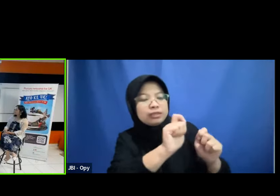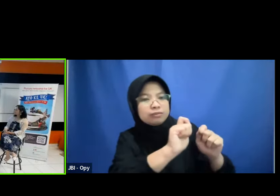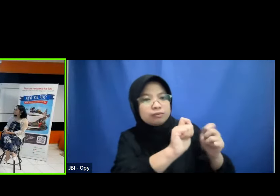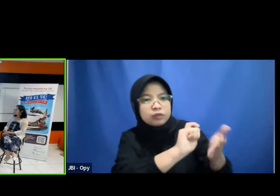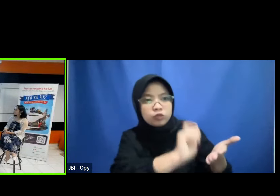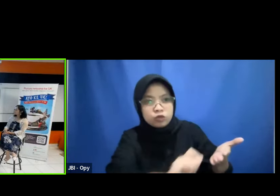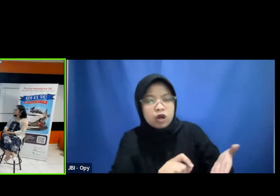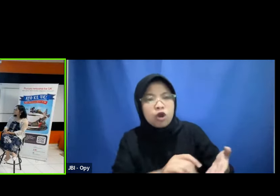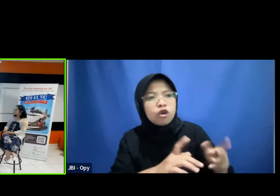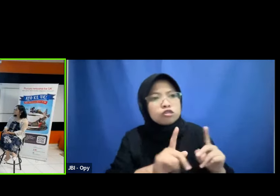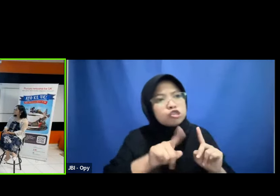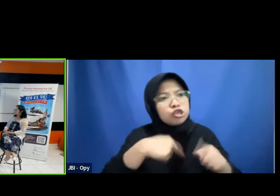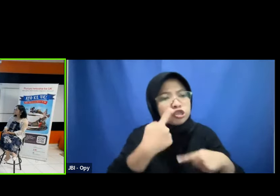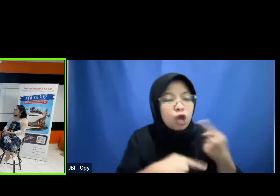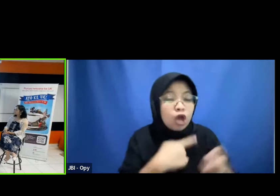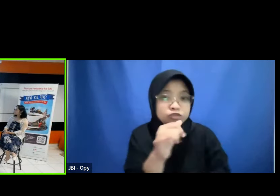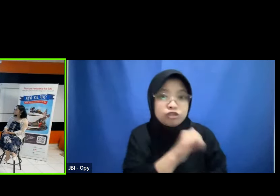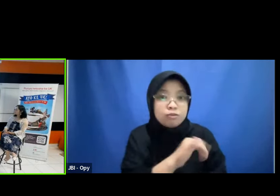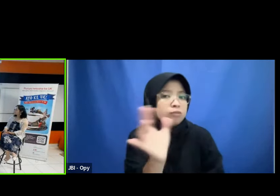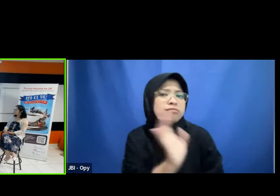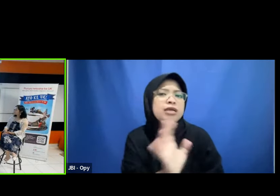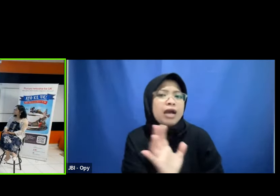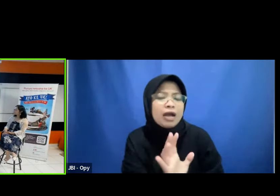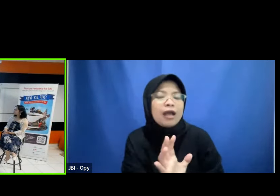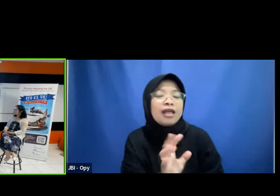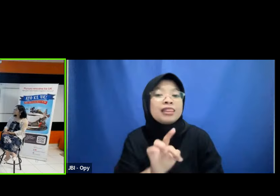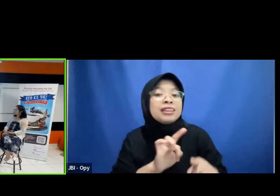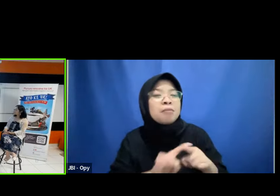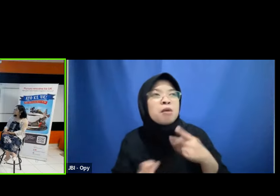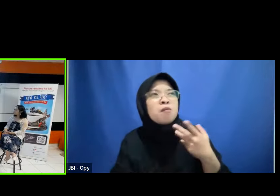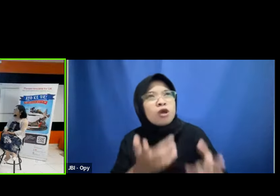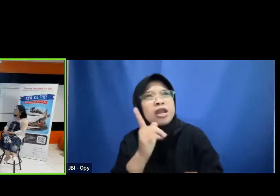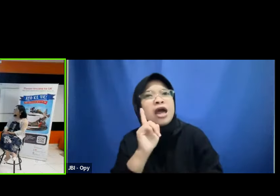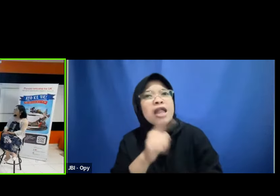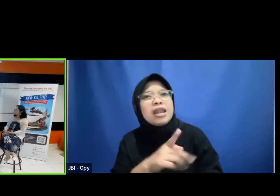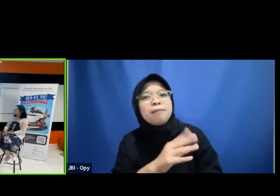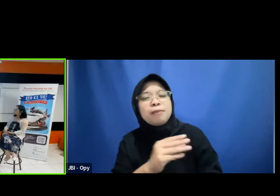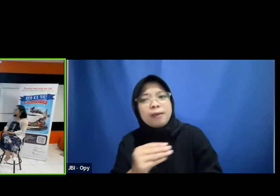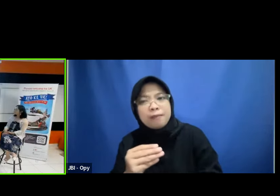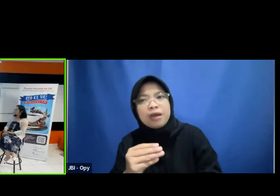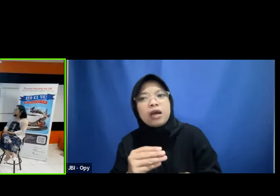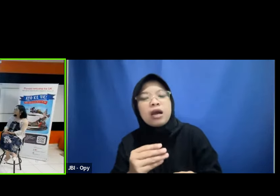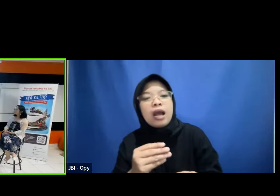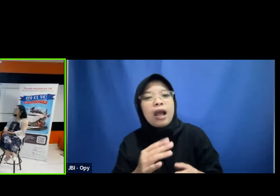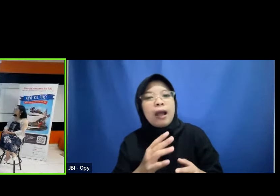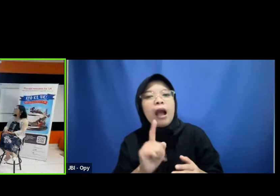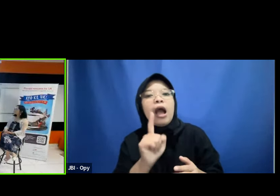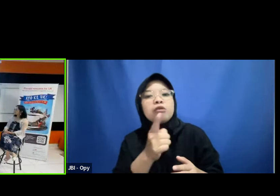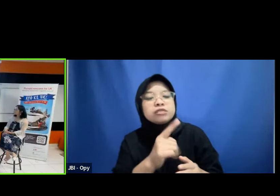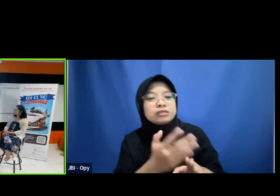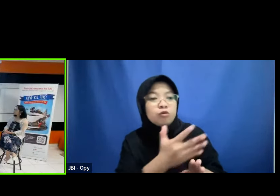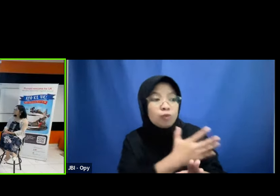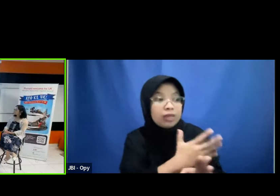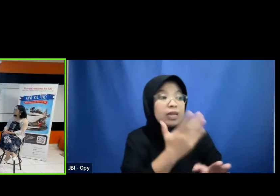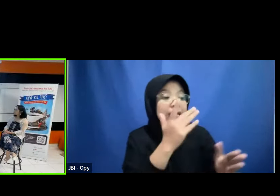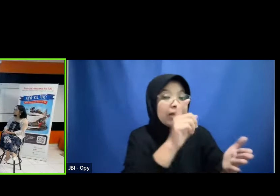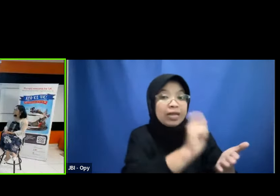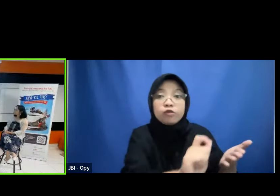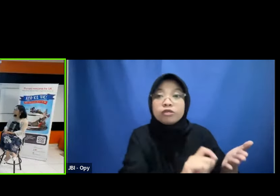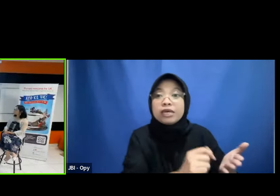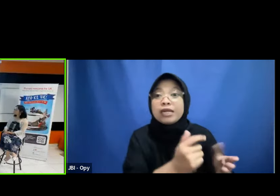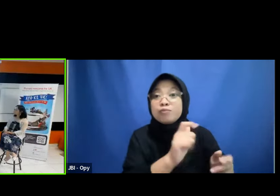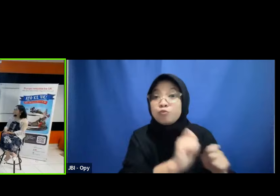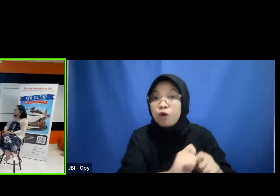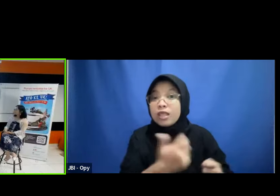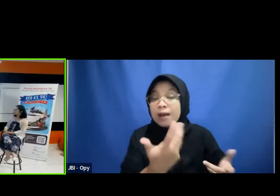mesti ST Story yang sama gitu dengan yang di SII cuman selalu berpatokan dengan apa yang sudah kalian Tuliskan di SII jangan sampai apa yang